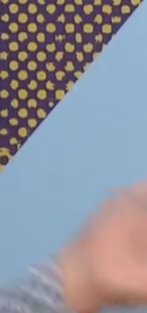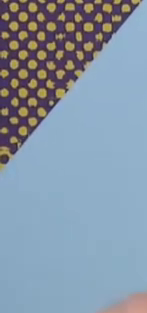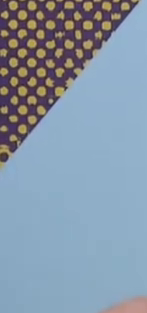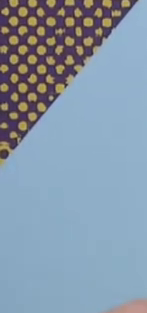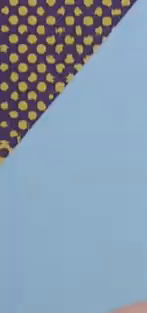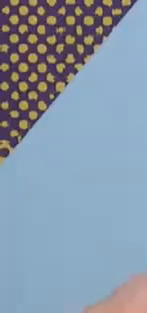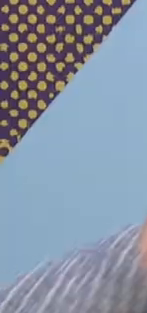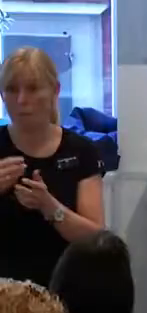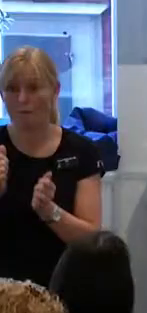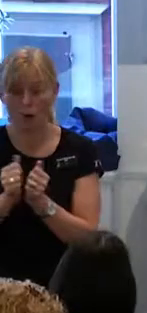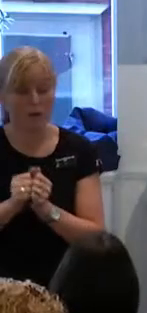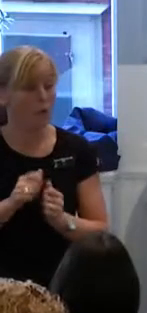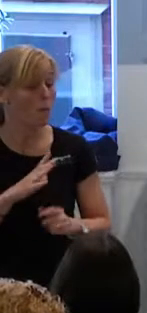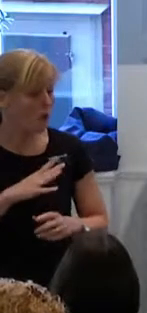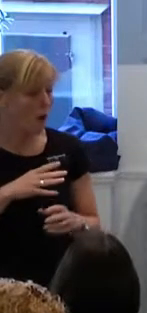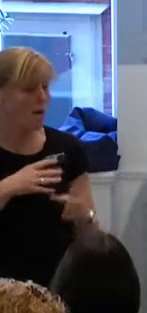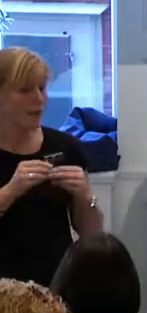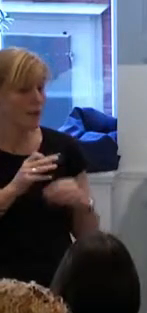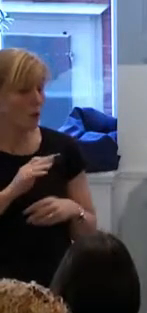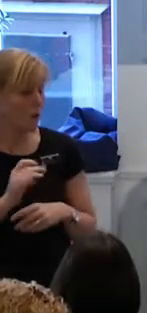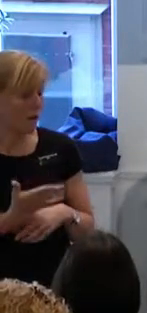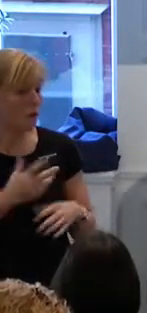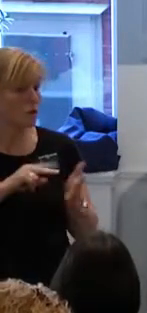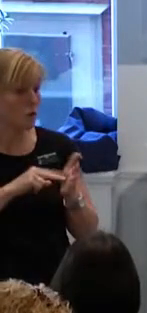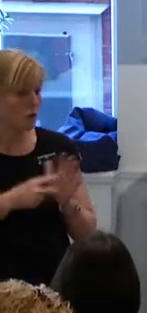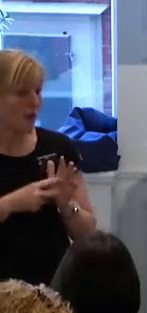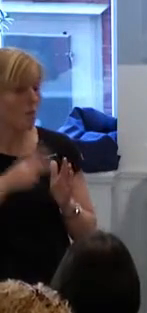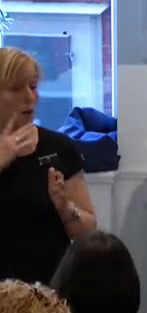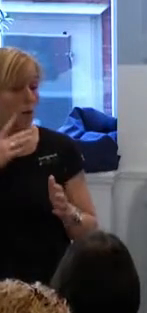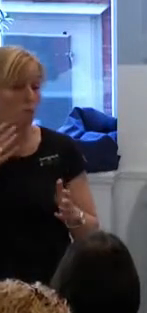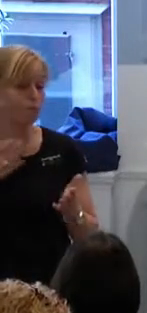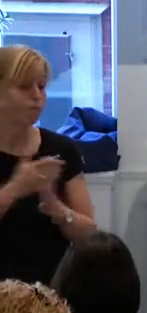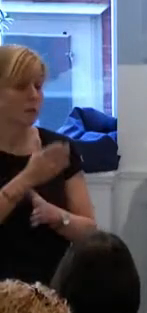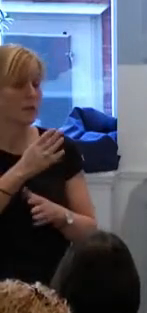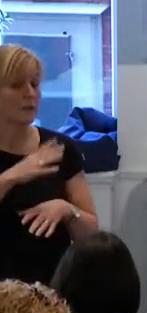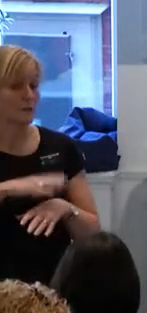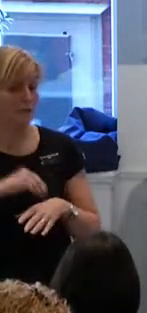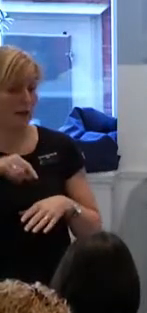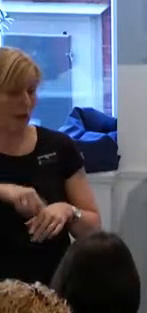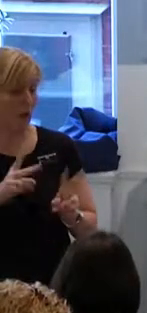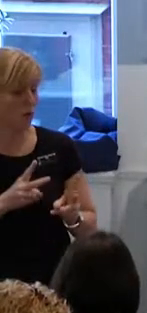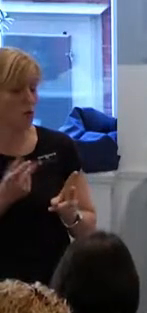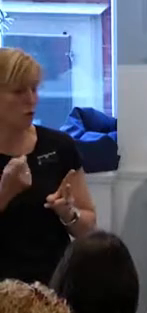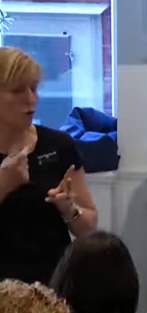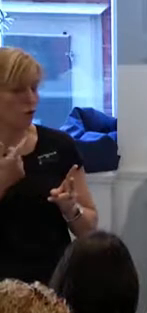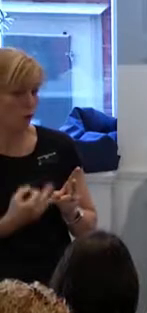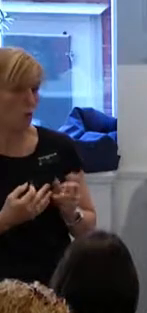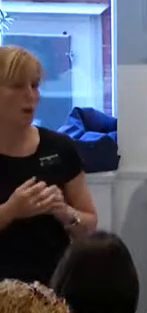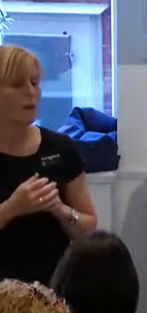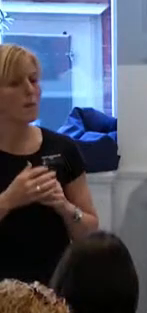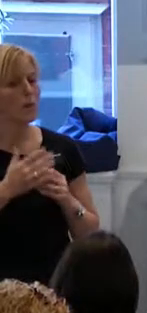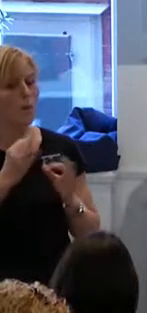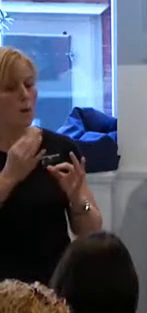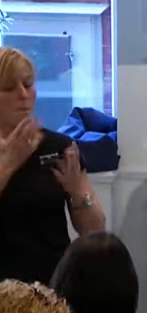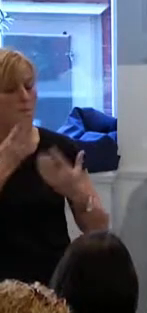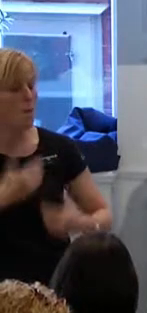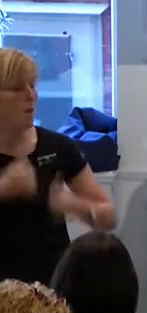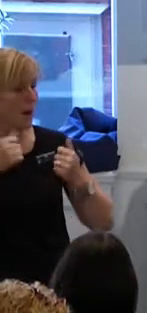ett flexicurity-system och Nils tror att det kommer slå igenom i Sverige i någon form. Om man nu ska göra det bättre,